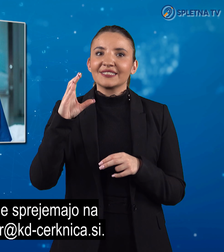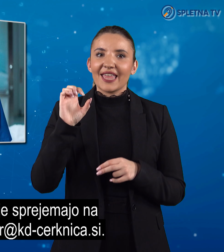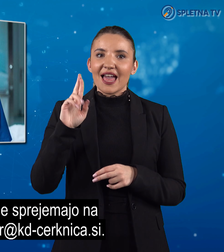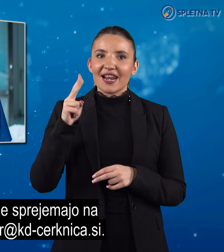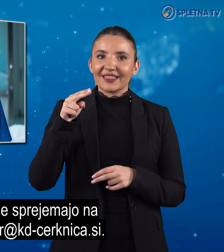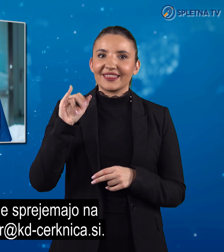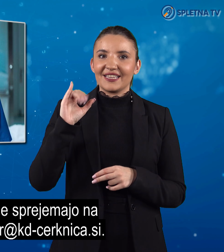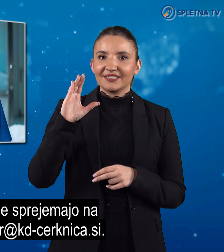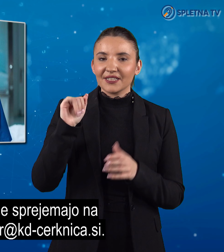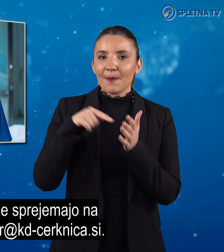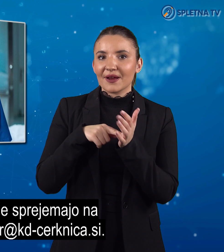kinobrezovir@kd-cerknica.si.